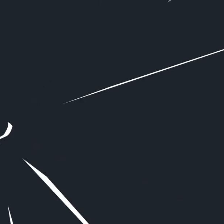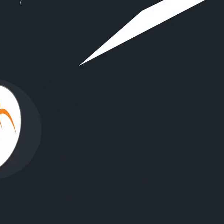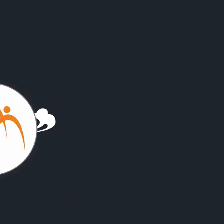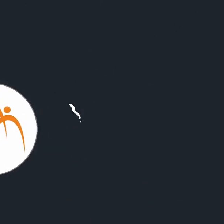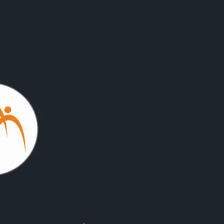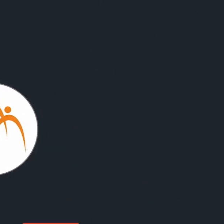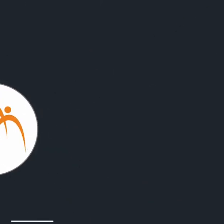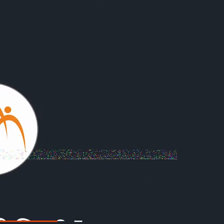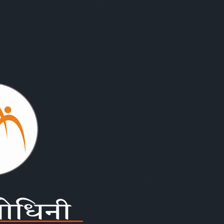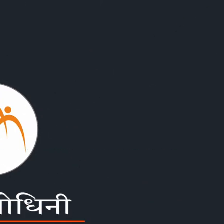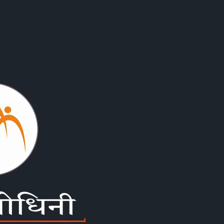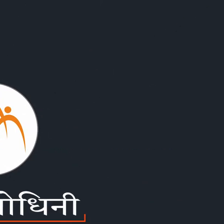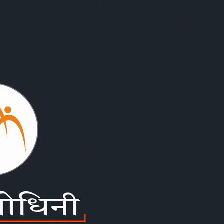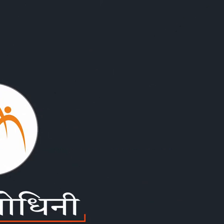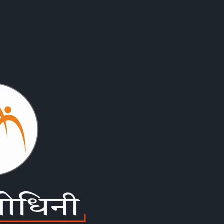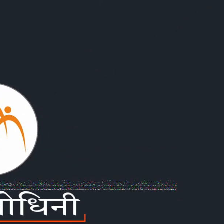हुआ